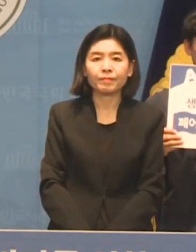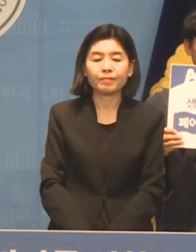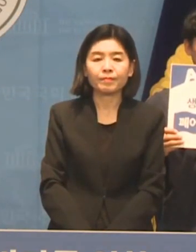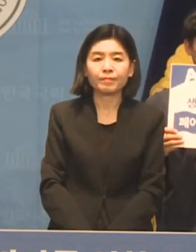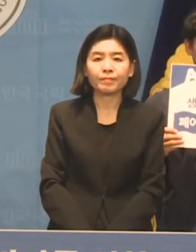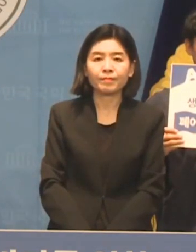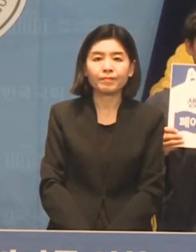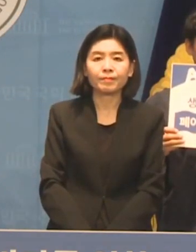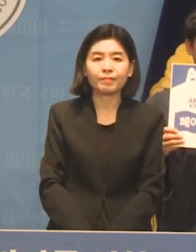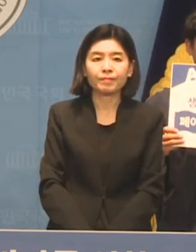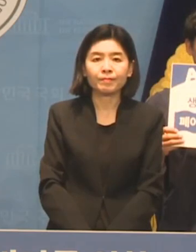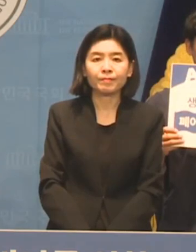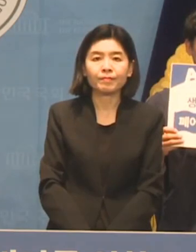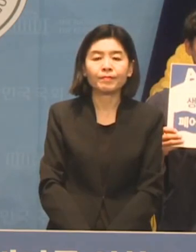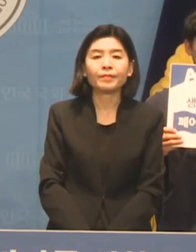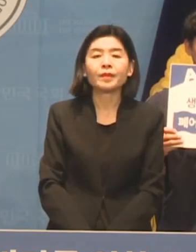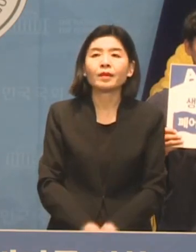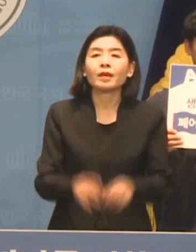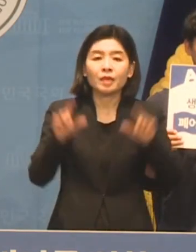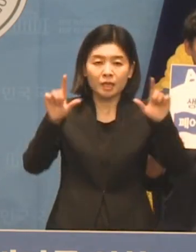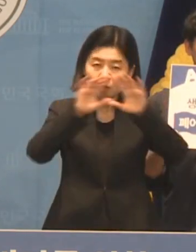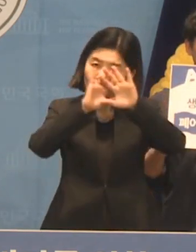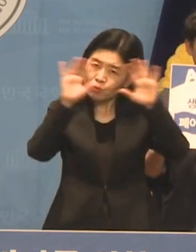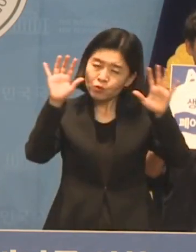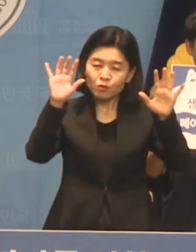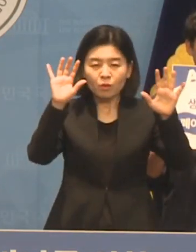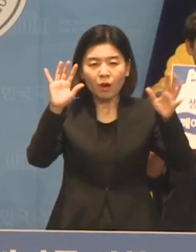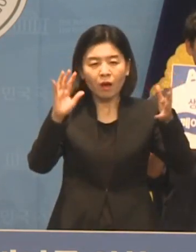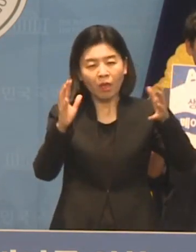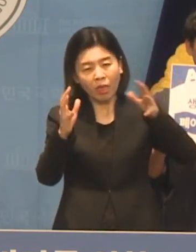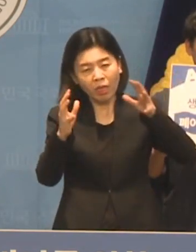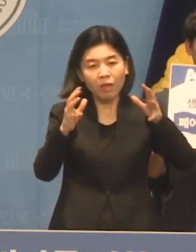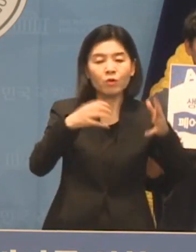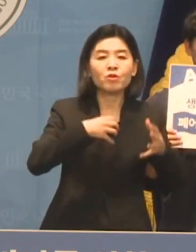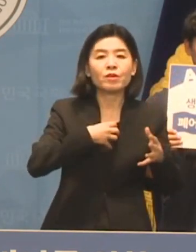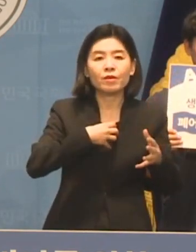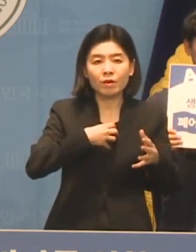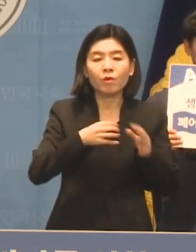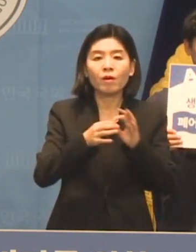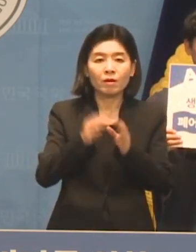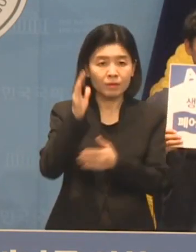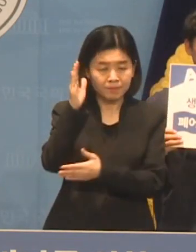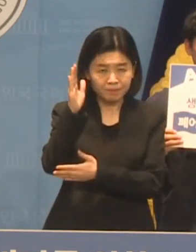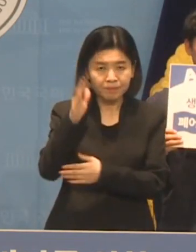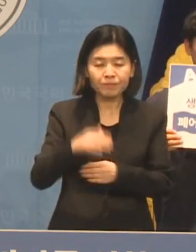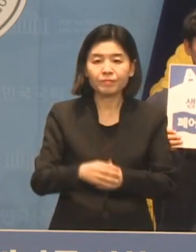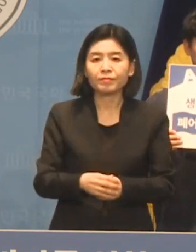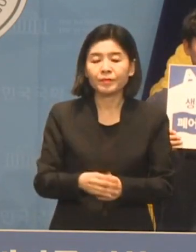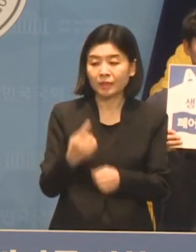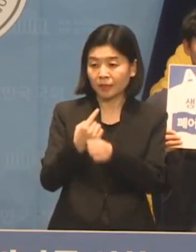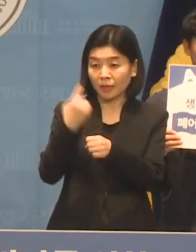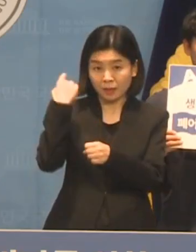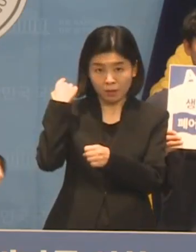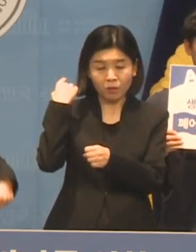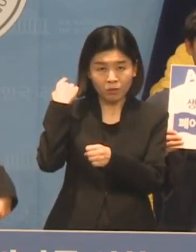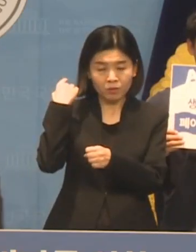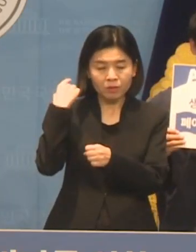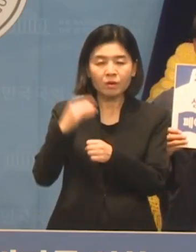네, 마지막으로 기후위기와 관련된 내용입니다. 기억하시는지 모르겠습니다만